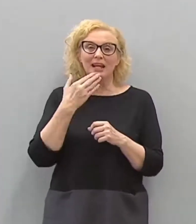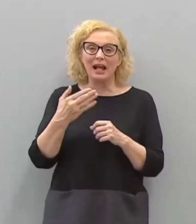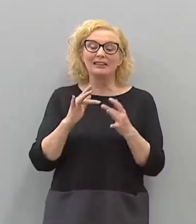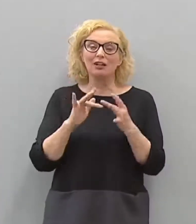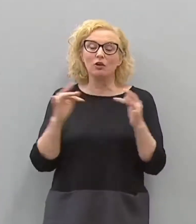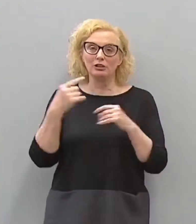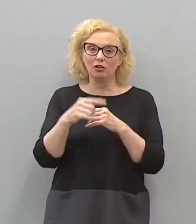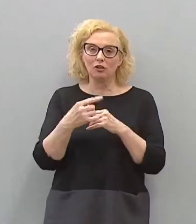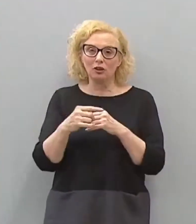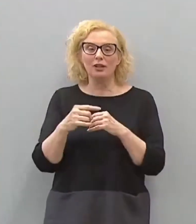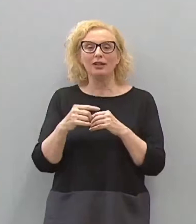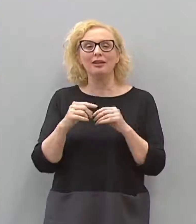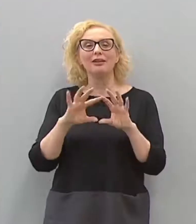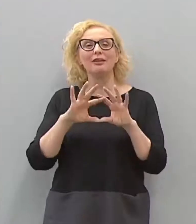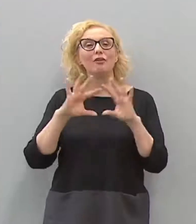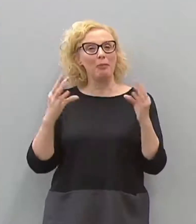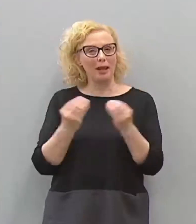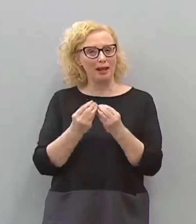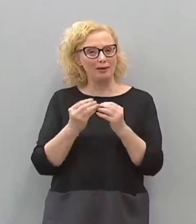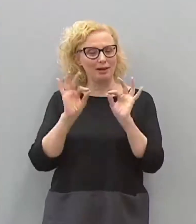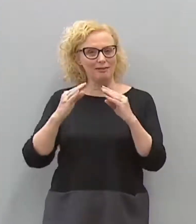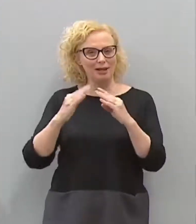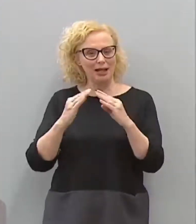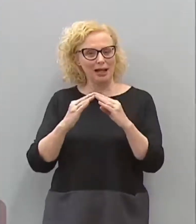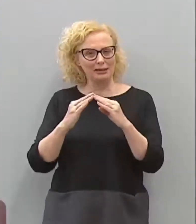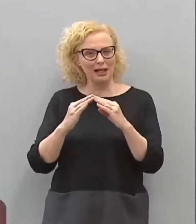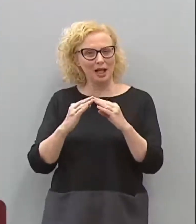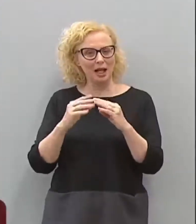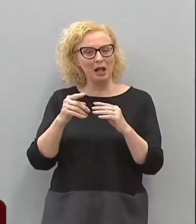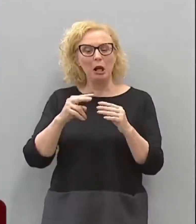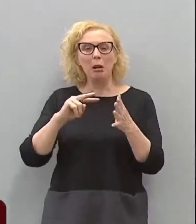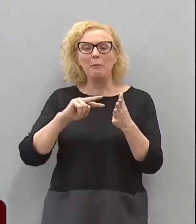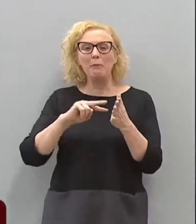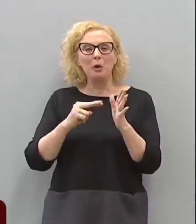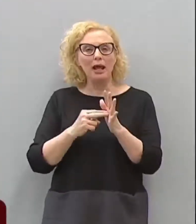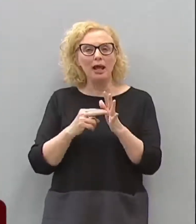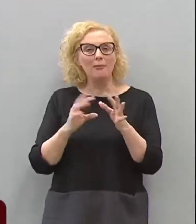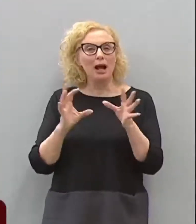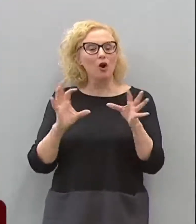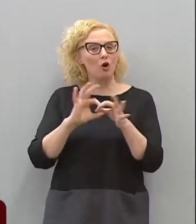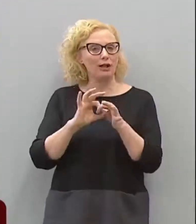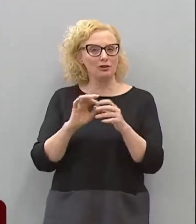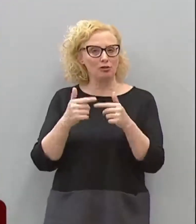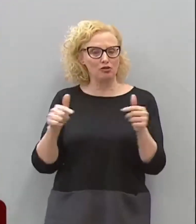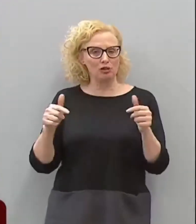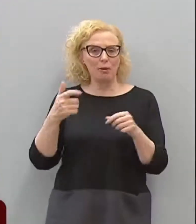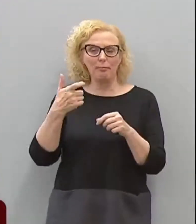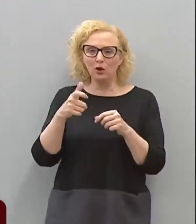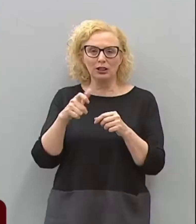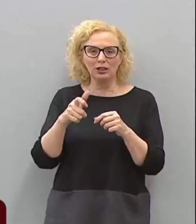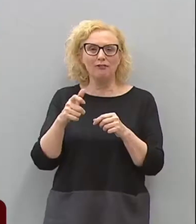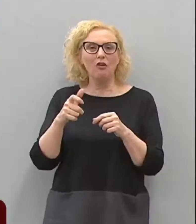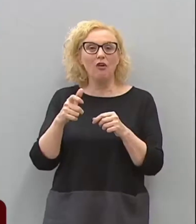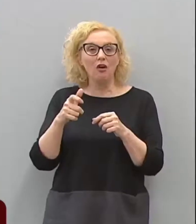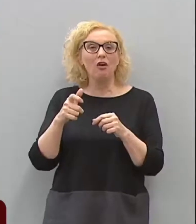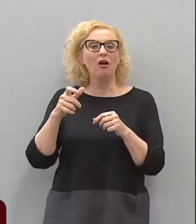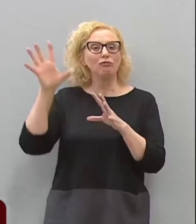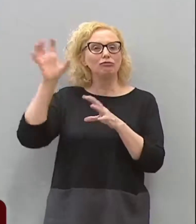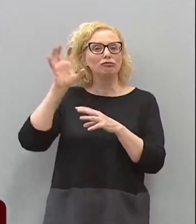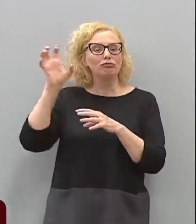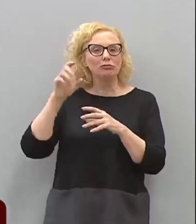piena fino alla di abitazioni non ci sono e non ci sono problematiche di connessione perché l'erogazione della banda può essere